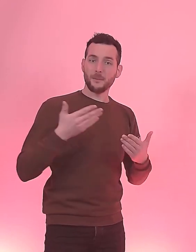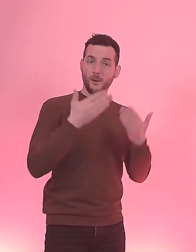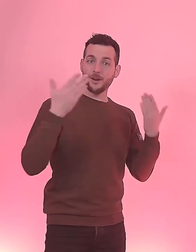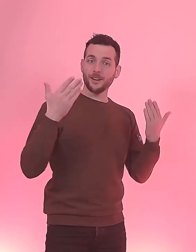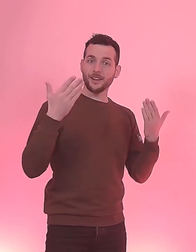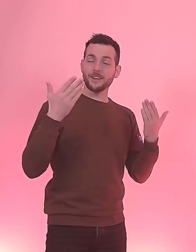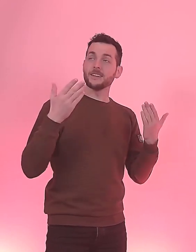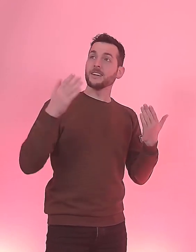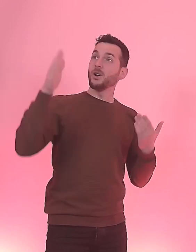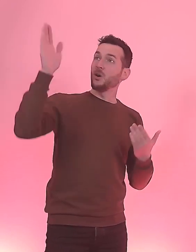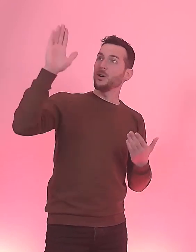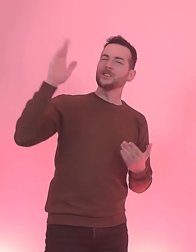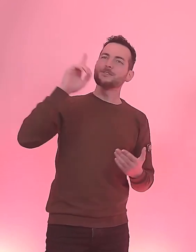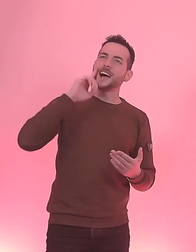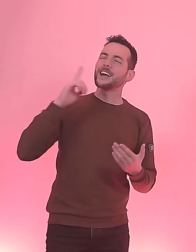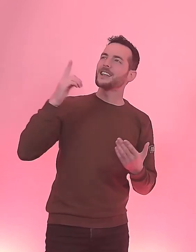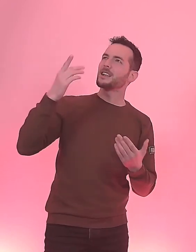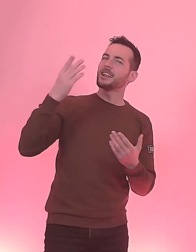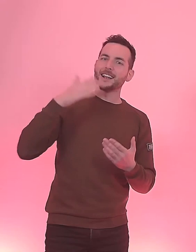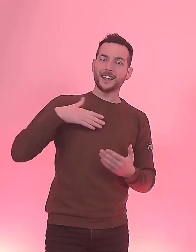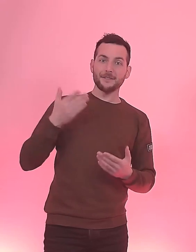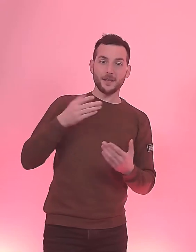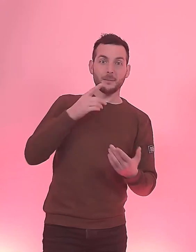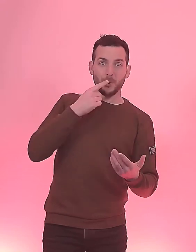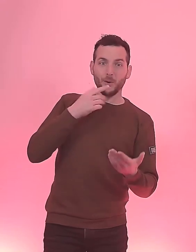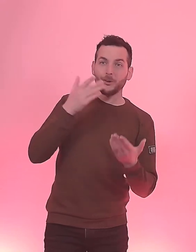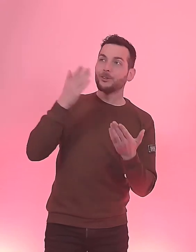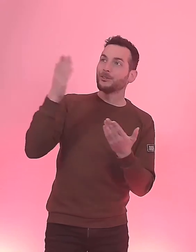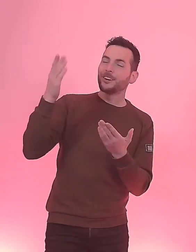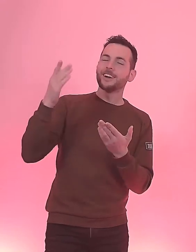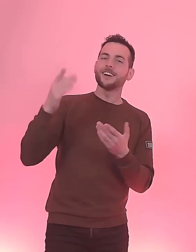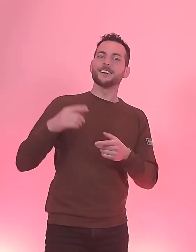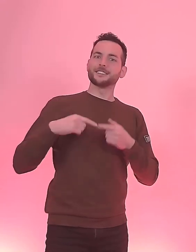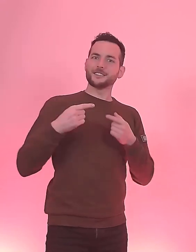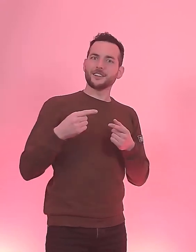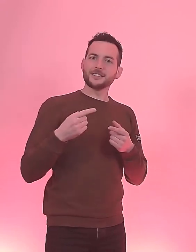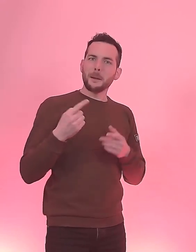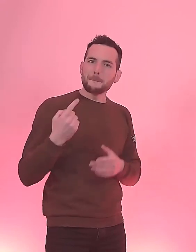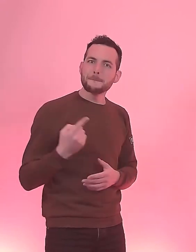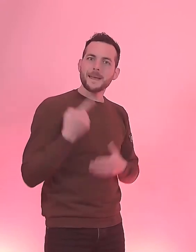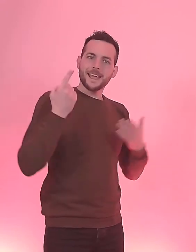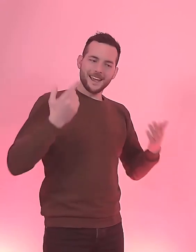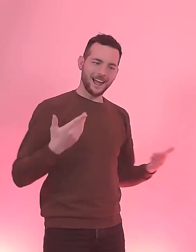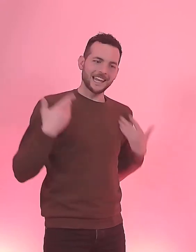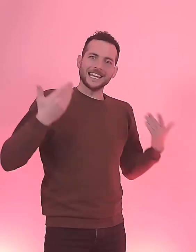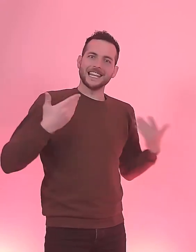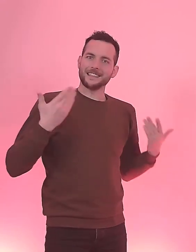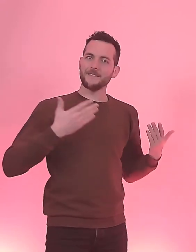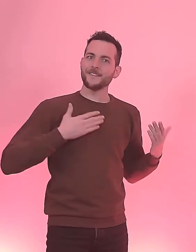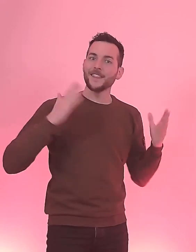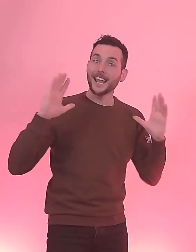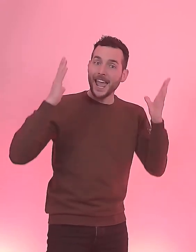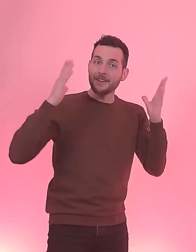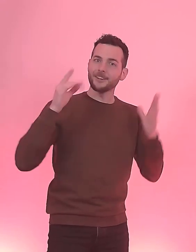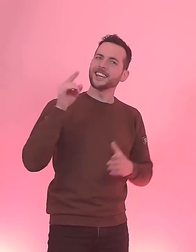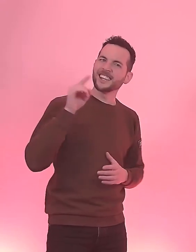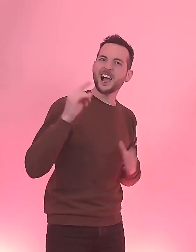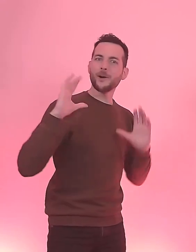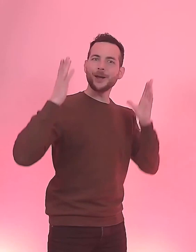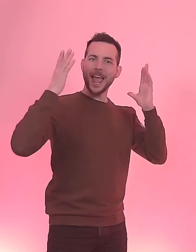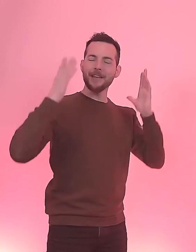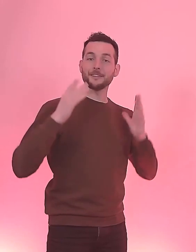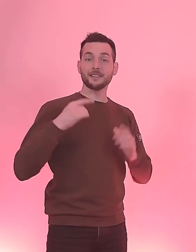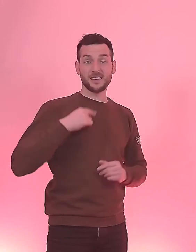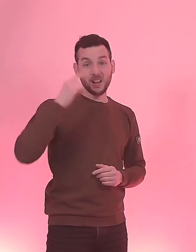liefde van god de vader dat je meer kunt gaan genieten van het leven van jouw leven